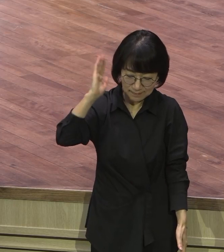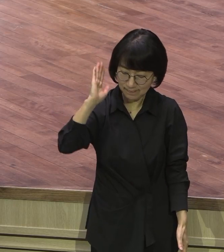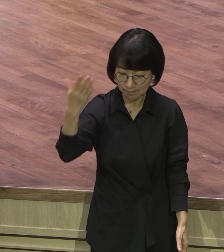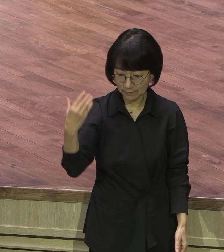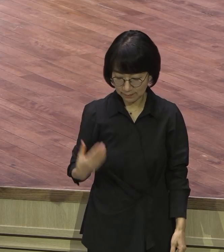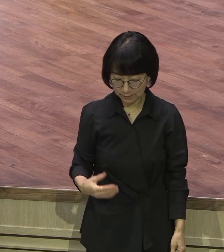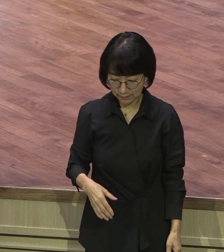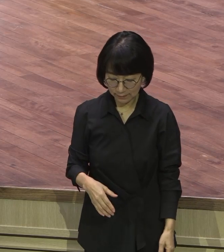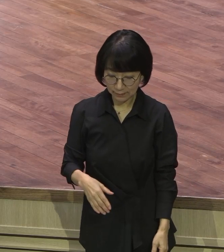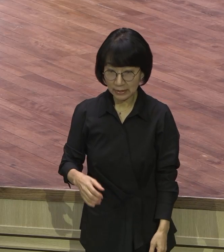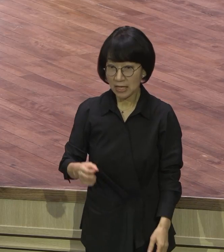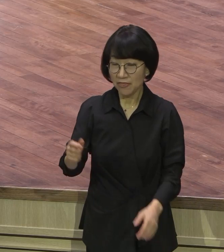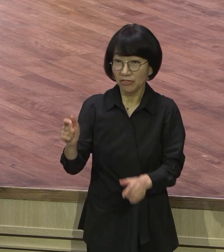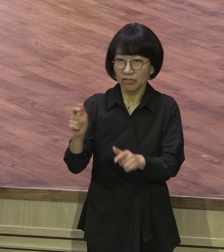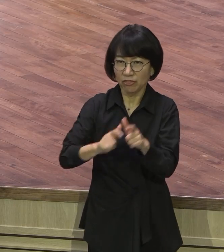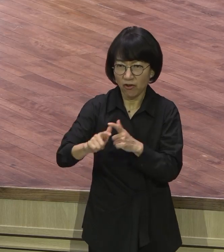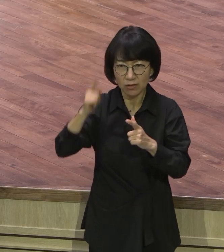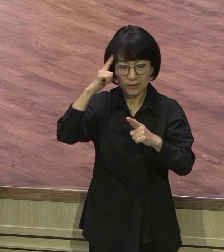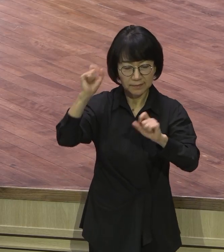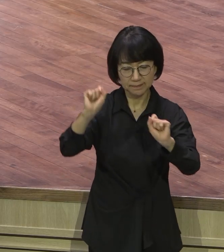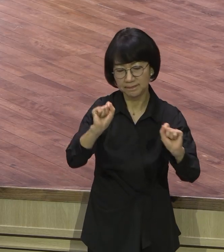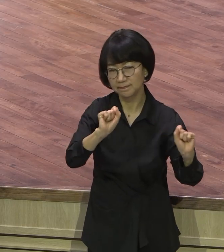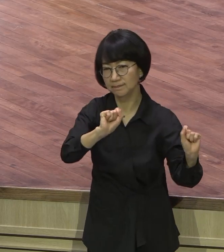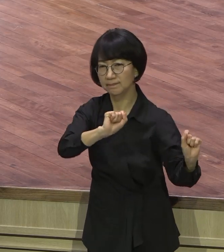영적으로 더 긴장하도록